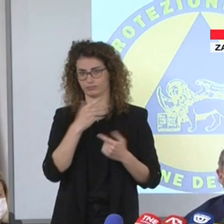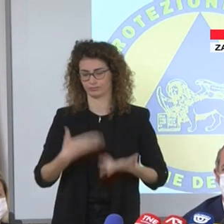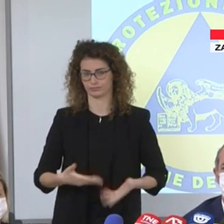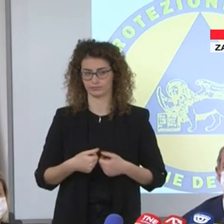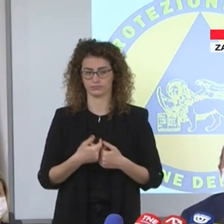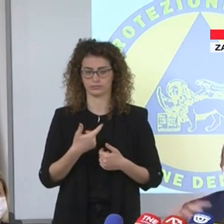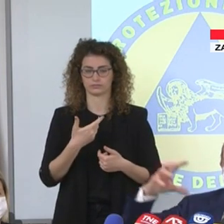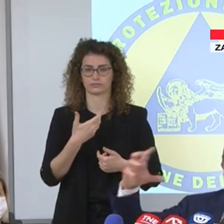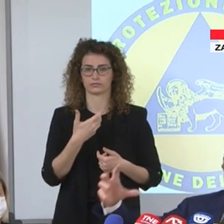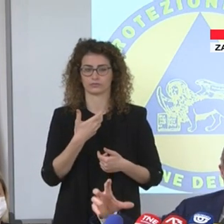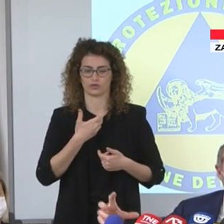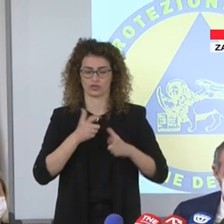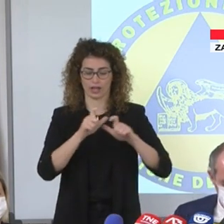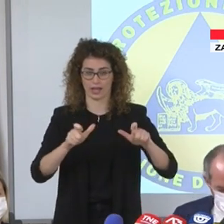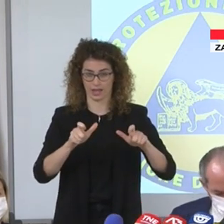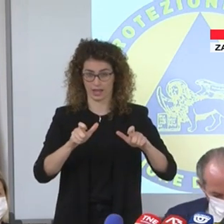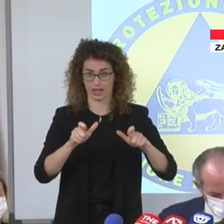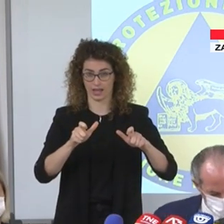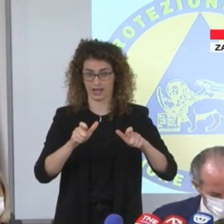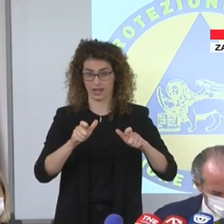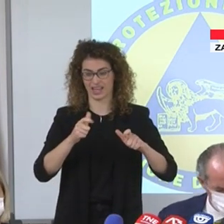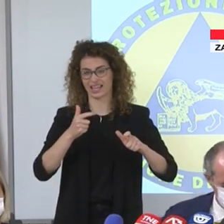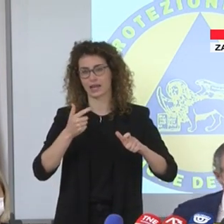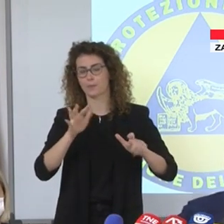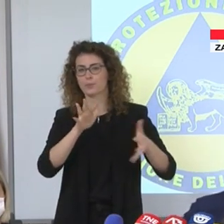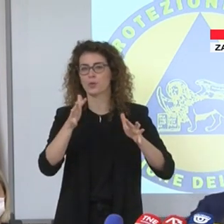che equivarrebbero a un